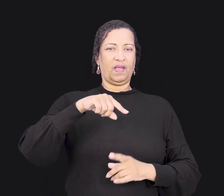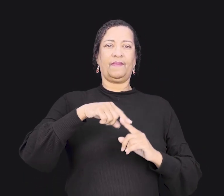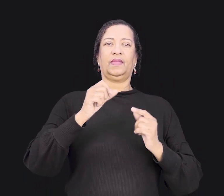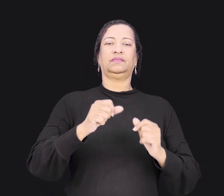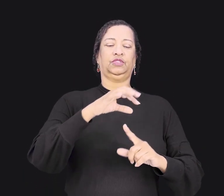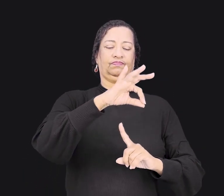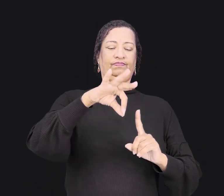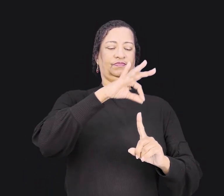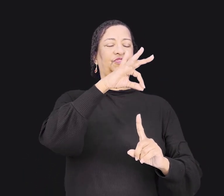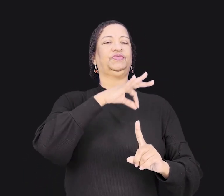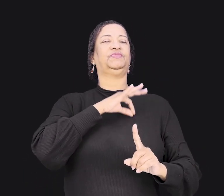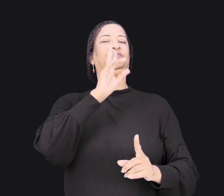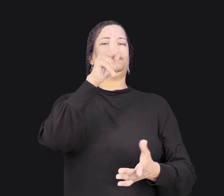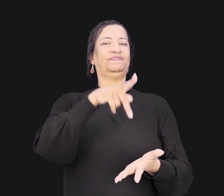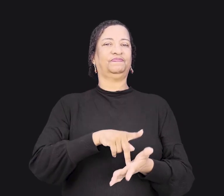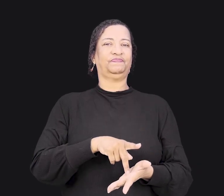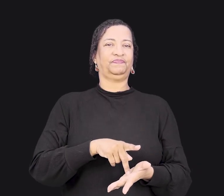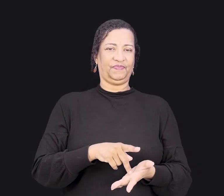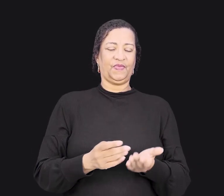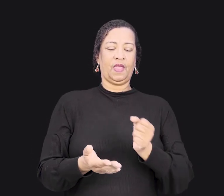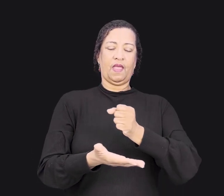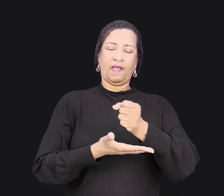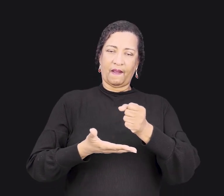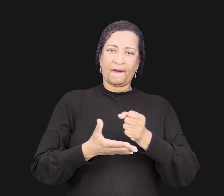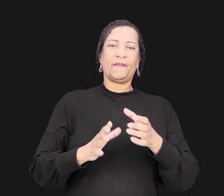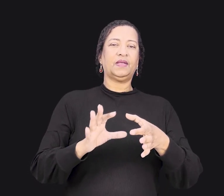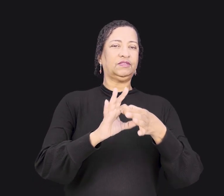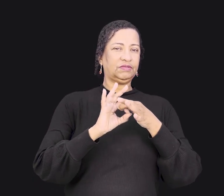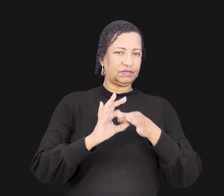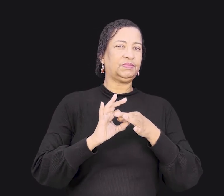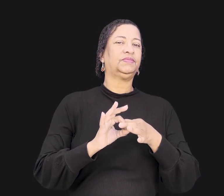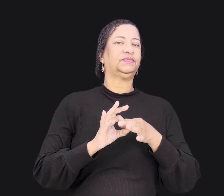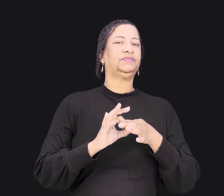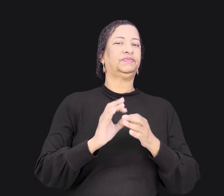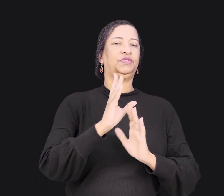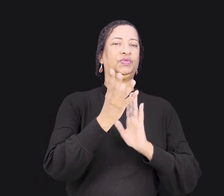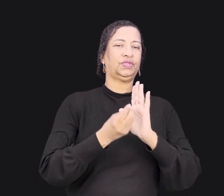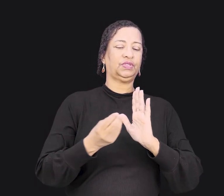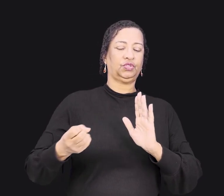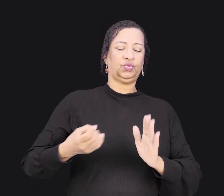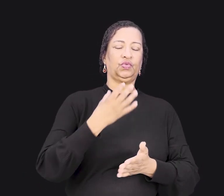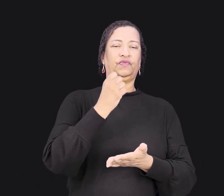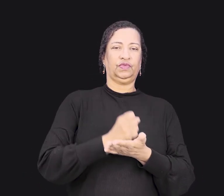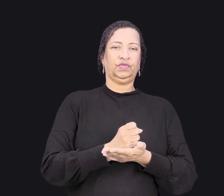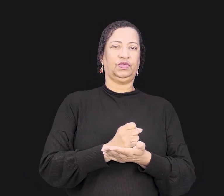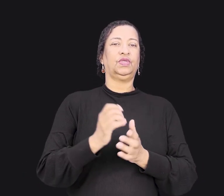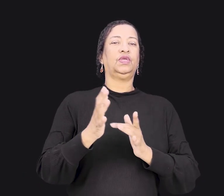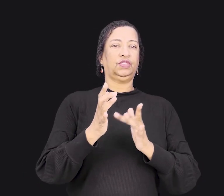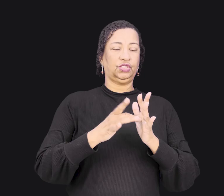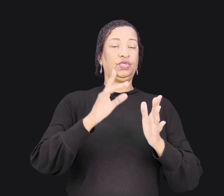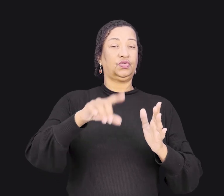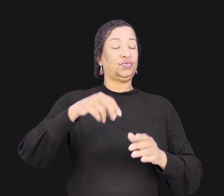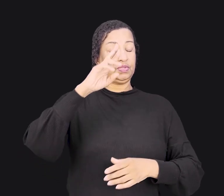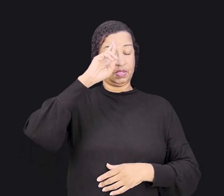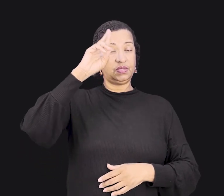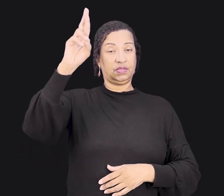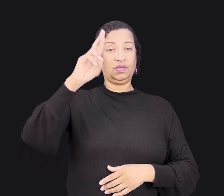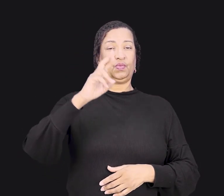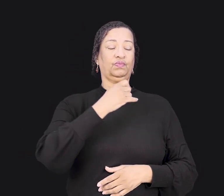da comunhão da Igreja no Novo Testamento. Jesus é Senhor. João coloca esta ideia de outra maneira e estabelece um